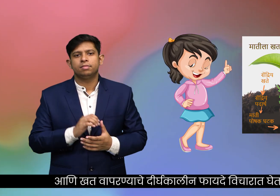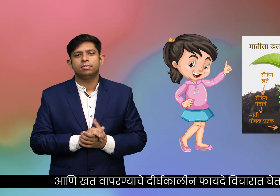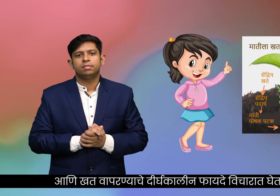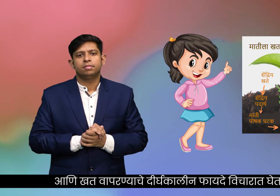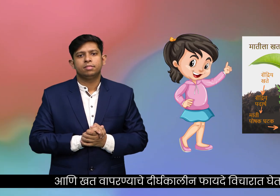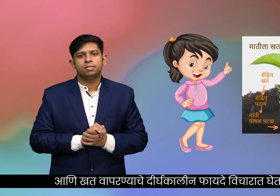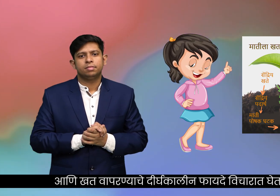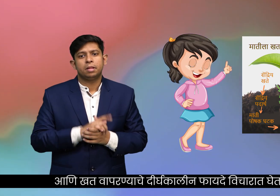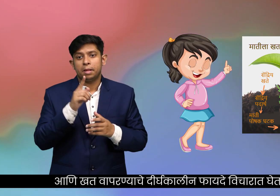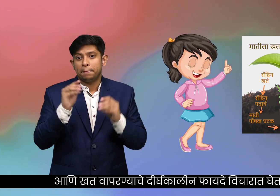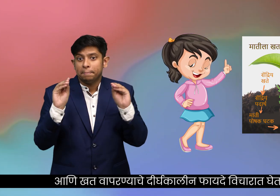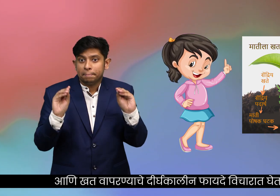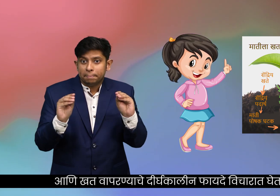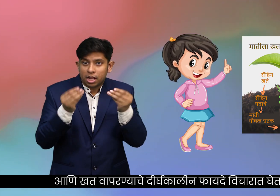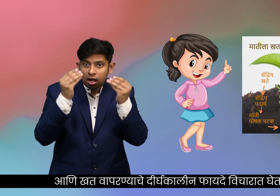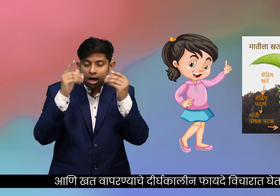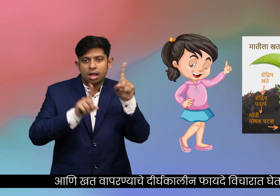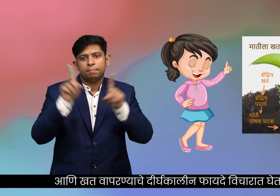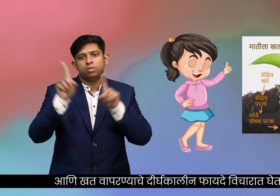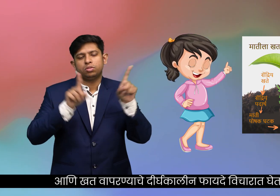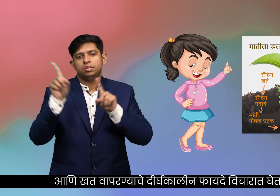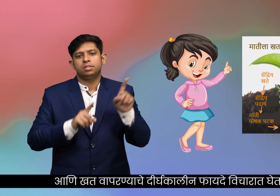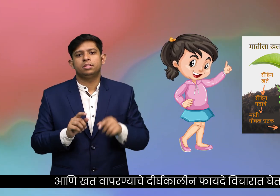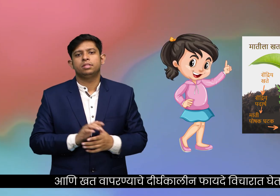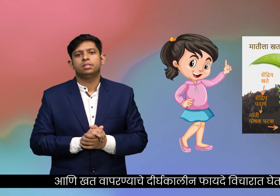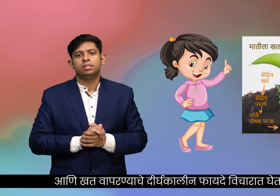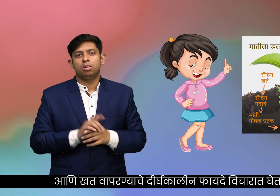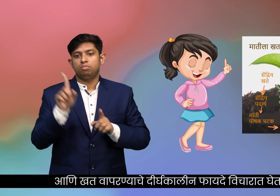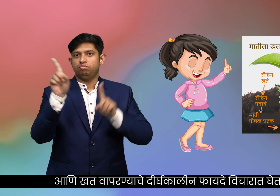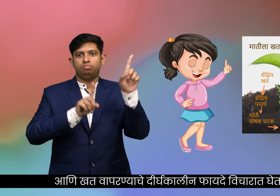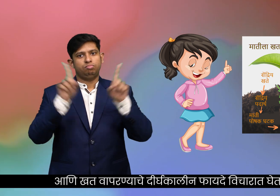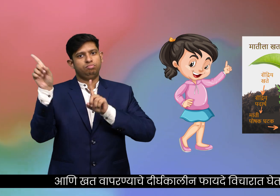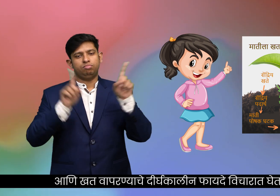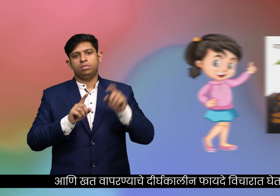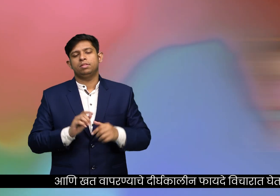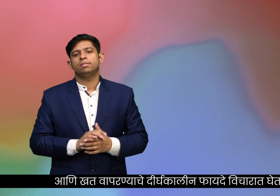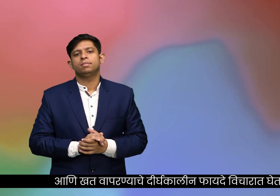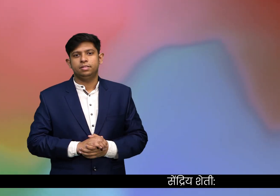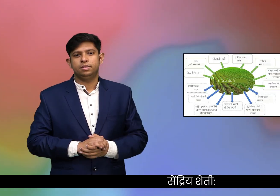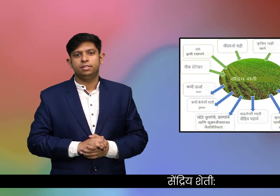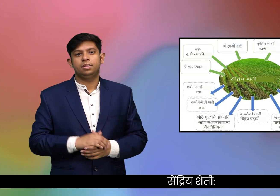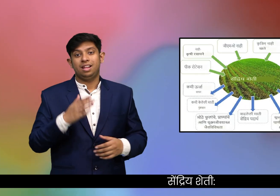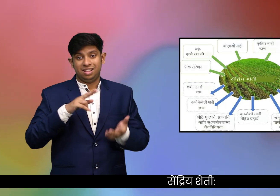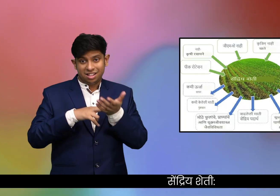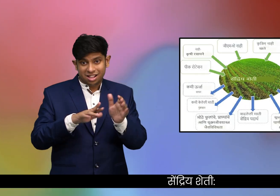आणि खत वापरण्याचे दीर्घकालीन फायदे विचारात घेतले पाहिजेत. सेंद्रिय शेती.